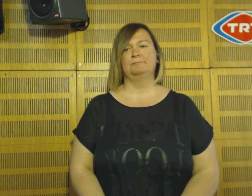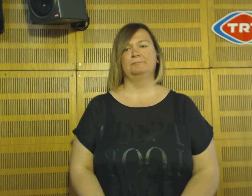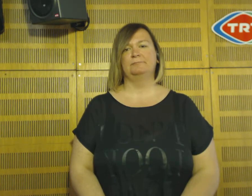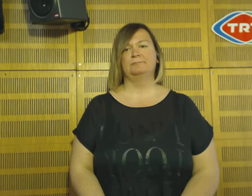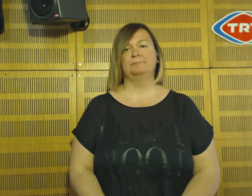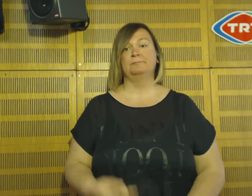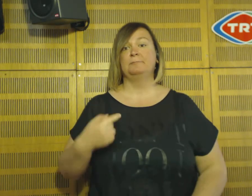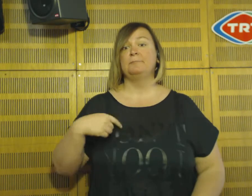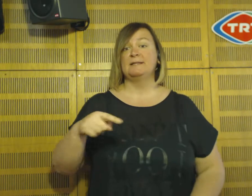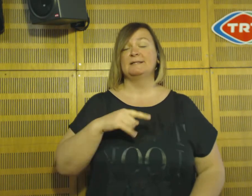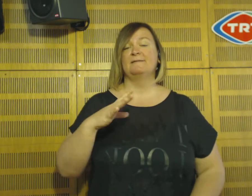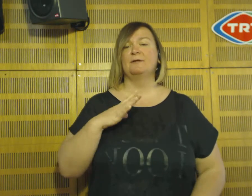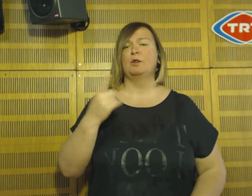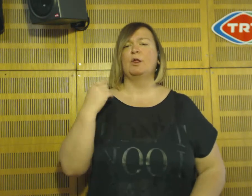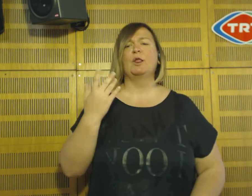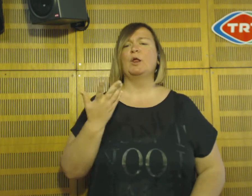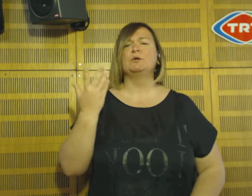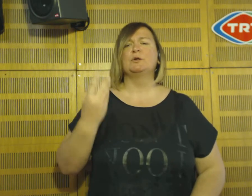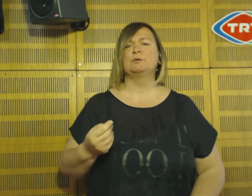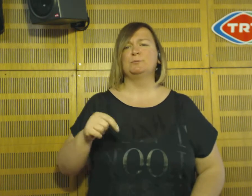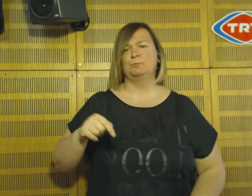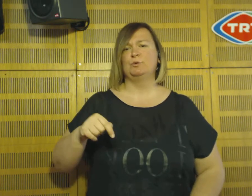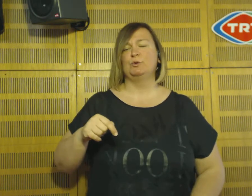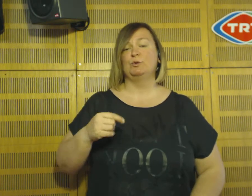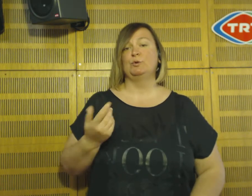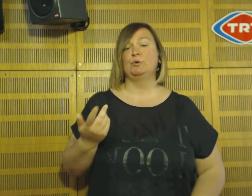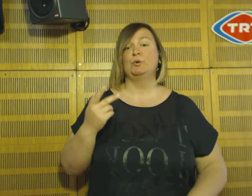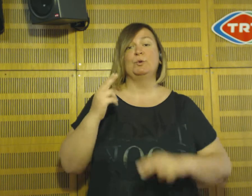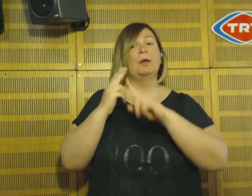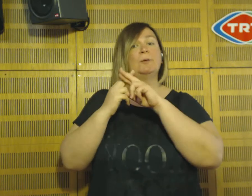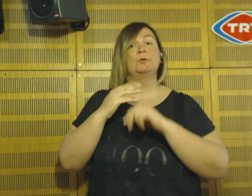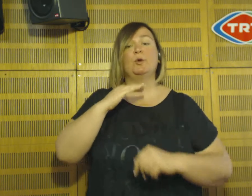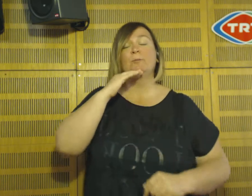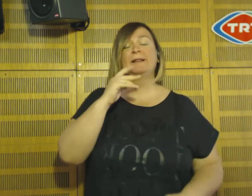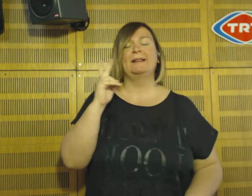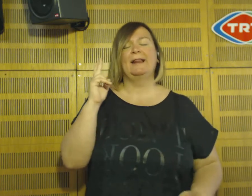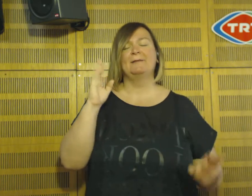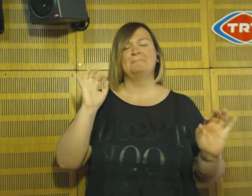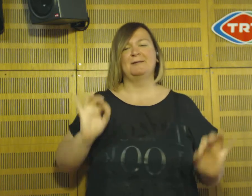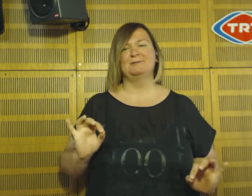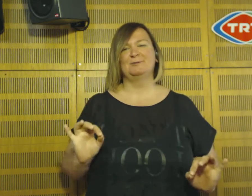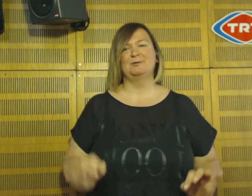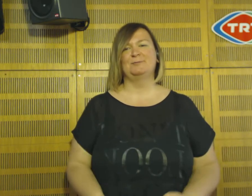Biz de varız, dün ne olursa olsun bugünümüzün umutla dolması dileğiyle başlıyor.